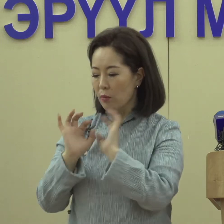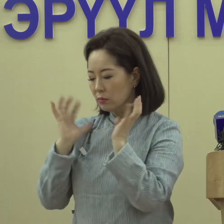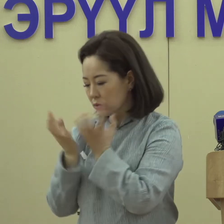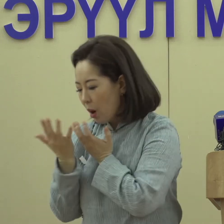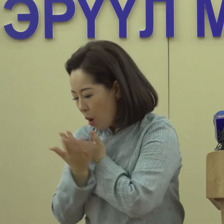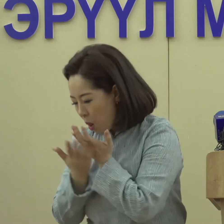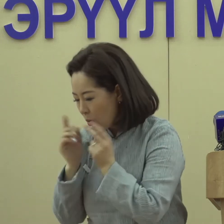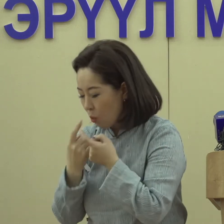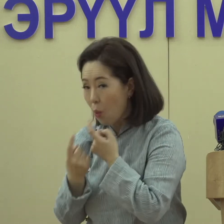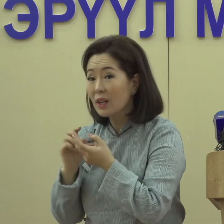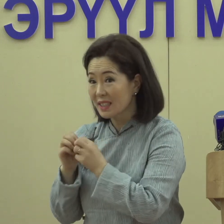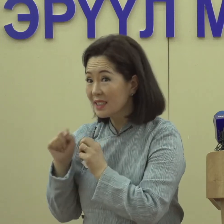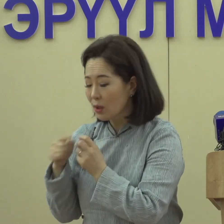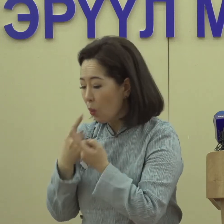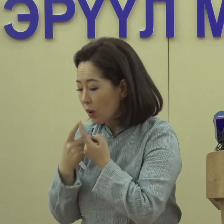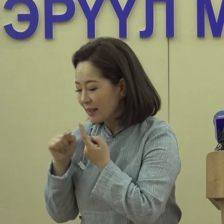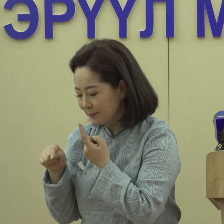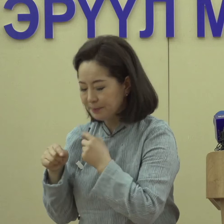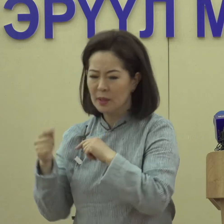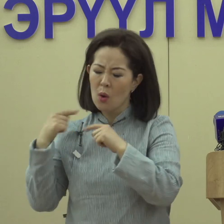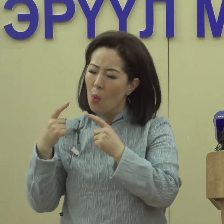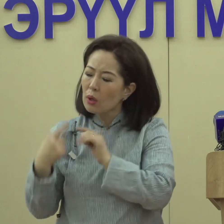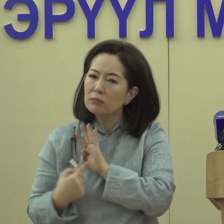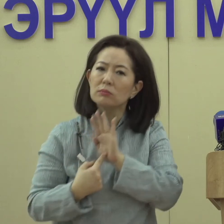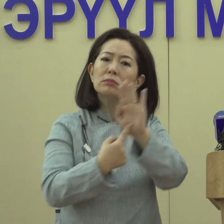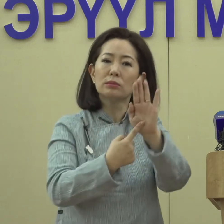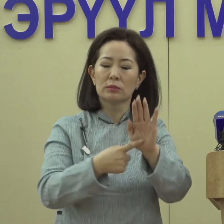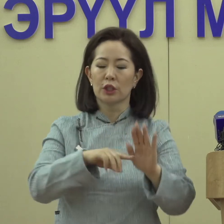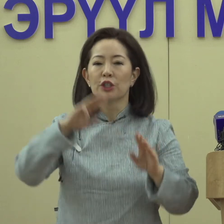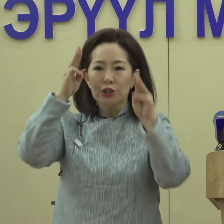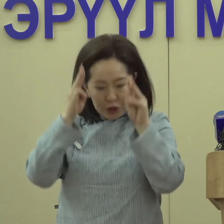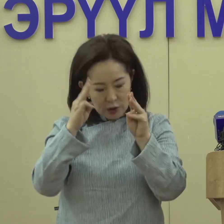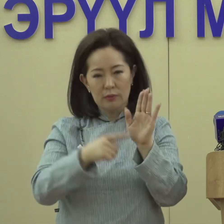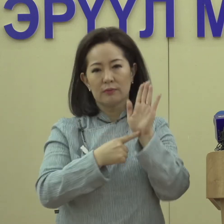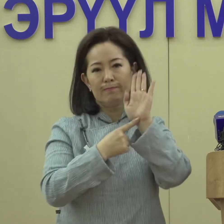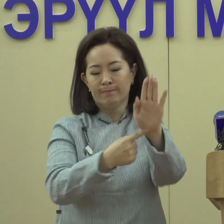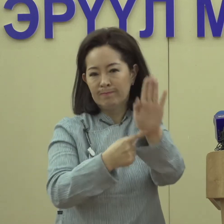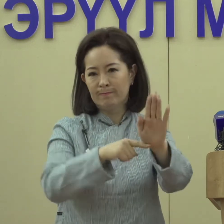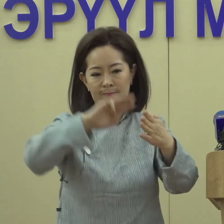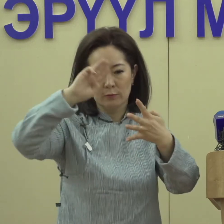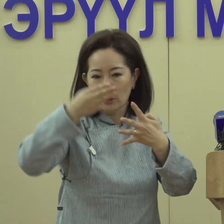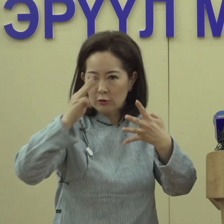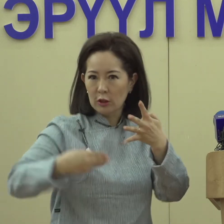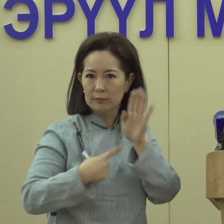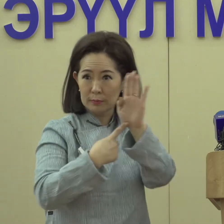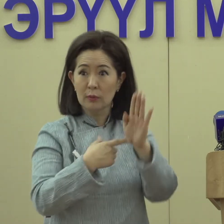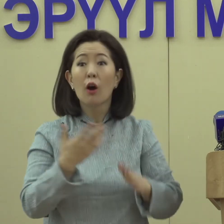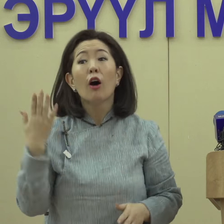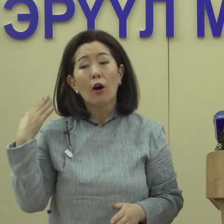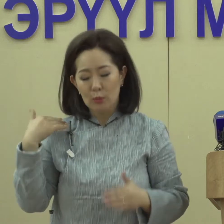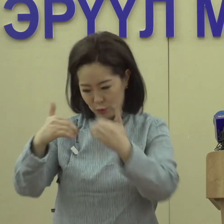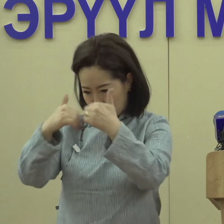байгаа. За энэ хурлаар бол тодорхой шийдвэрүүдийг бол гаргасан. За бид бол өмнө нь тусгаарлах